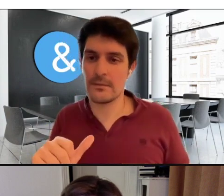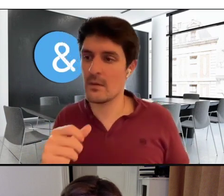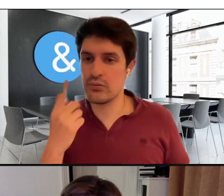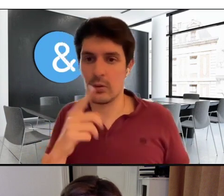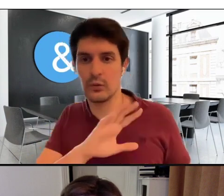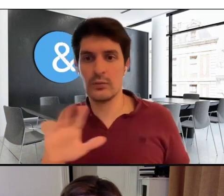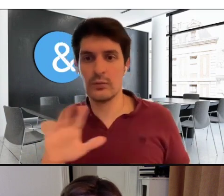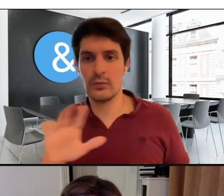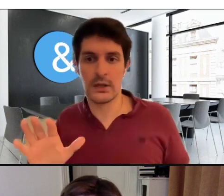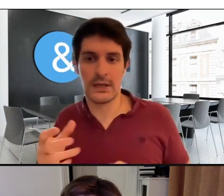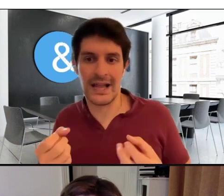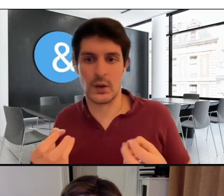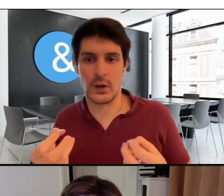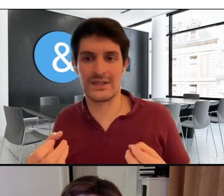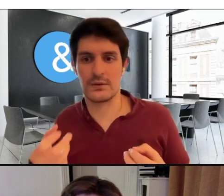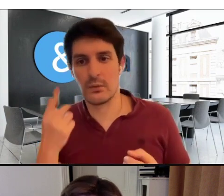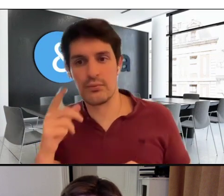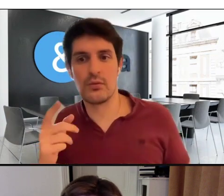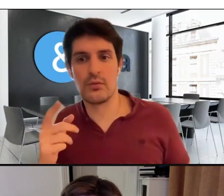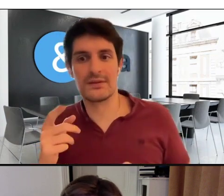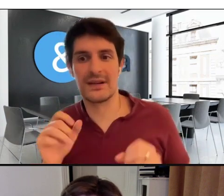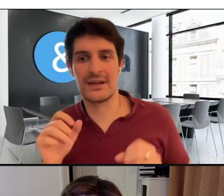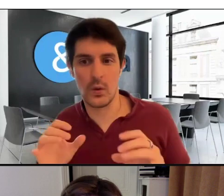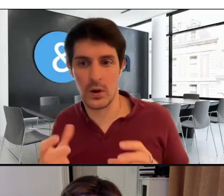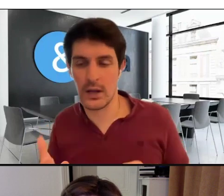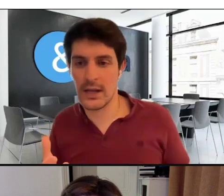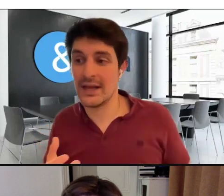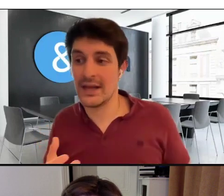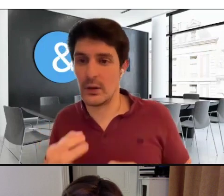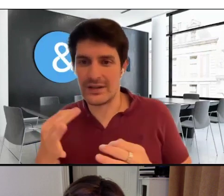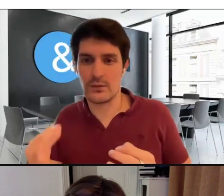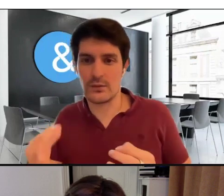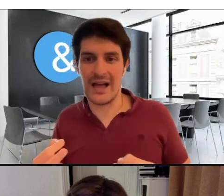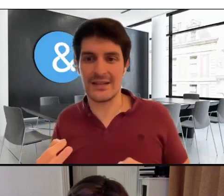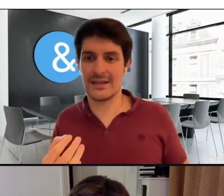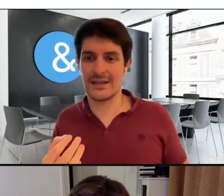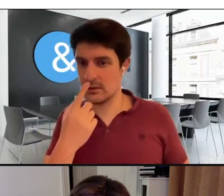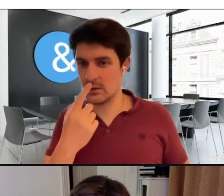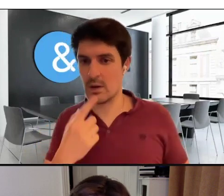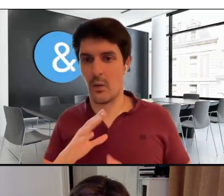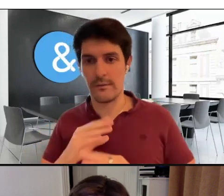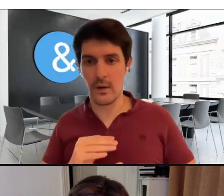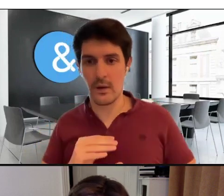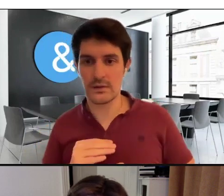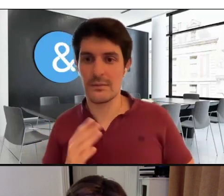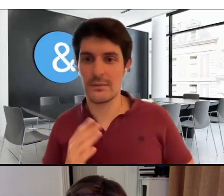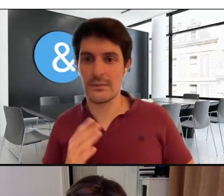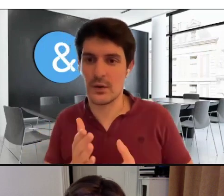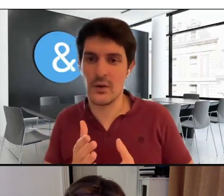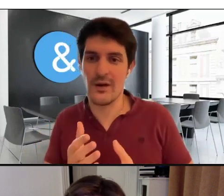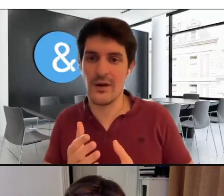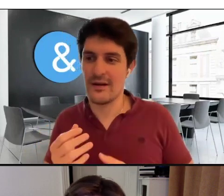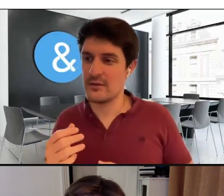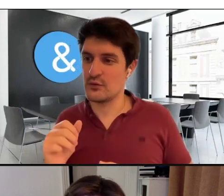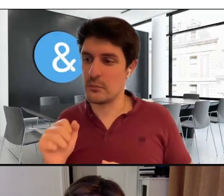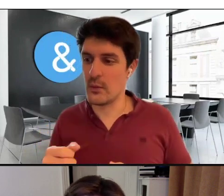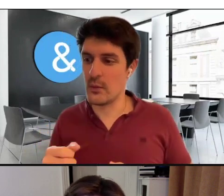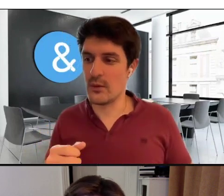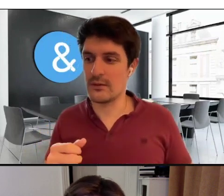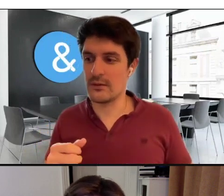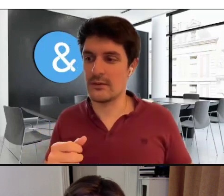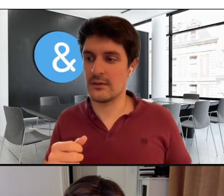pour tout la transcription pour ses cours. Et le résultat, c'est que tu te sens en confiance parce que tu